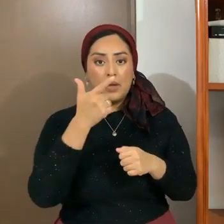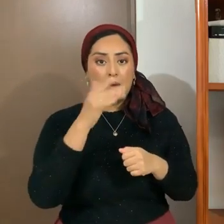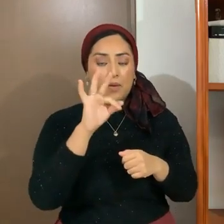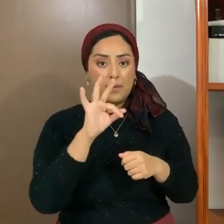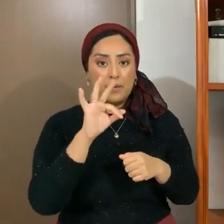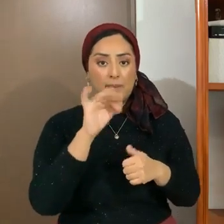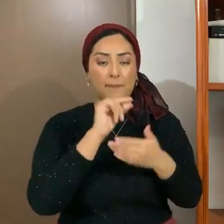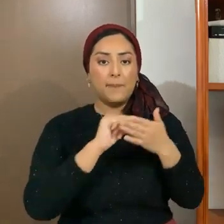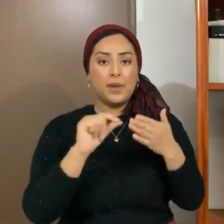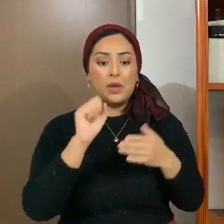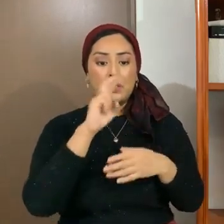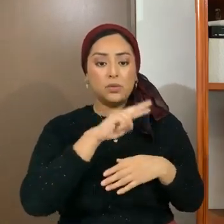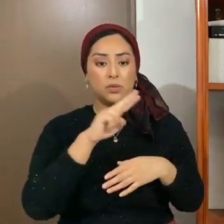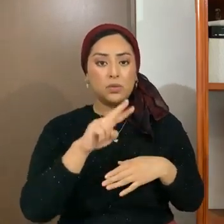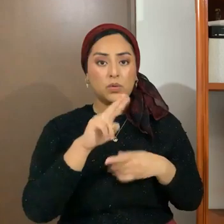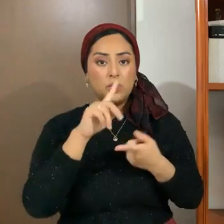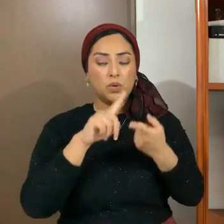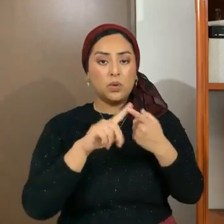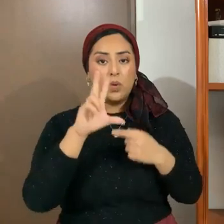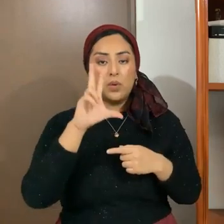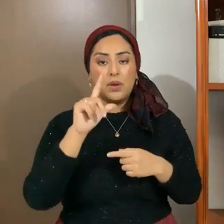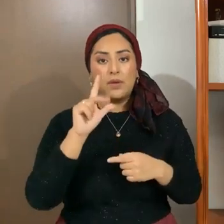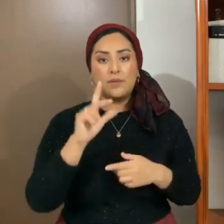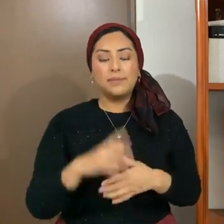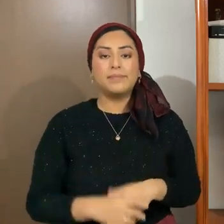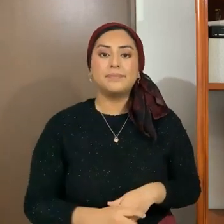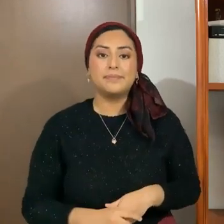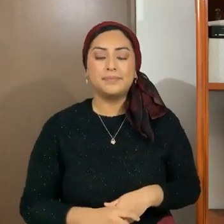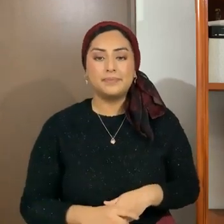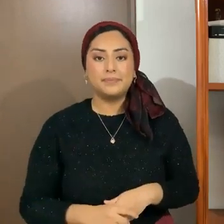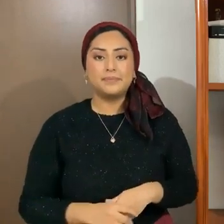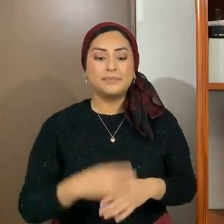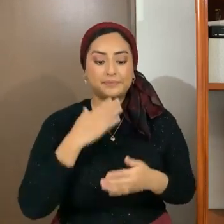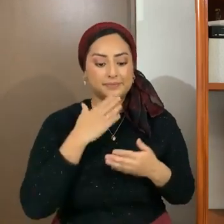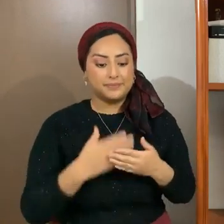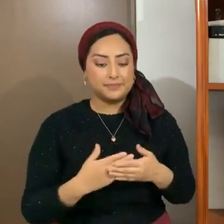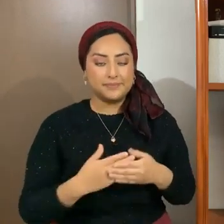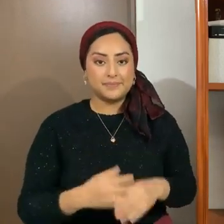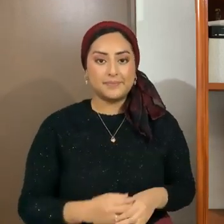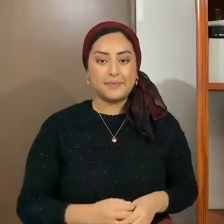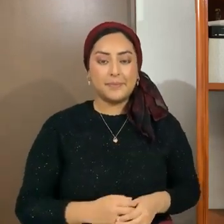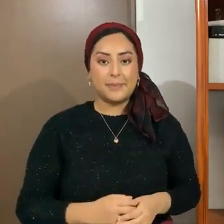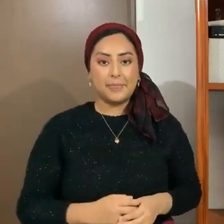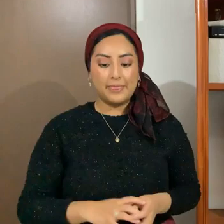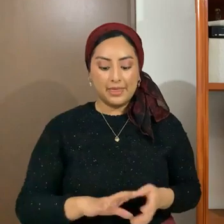29, de los versos 22 al 23. Aleluya. Amén, muy bien.